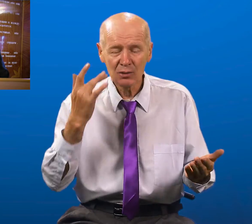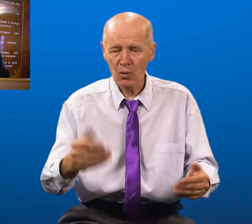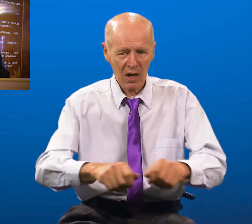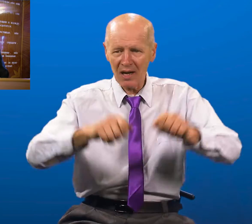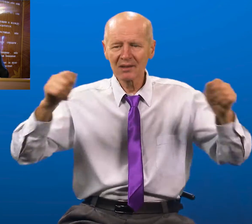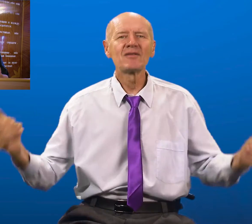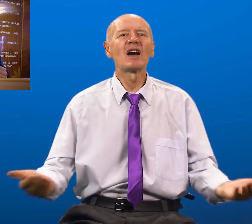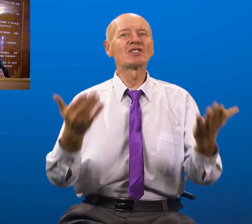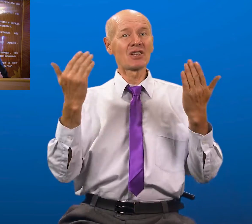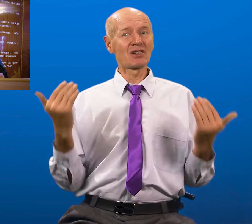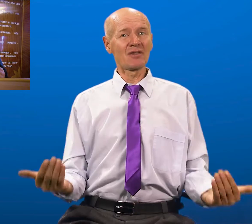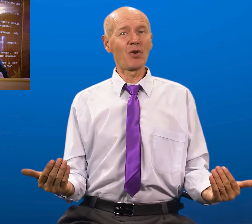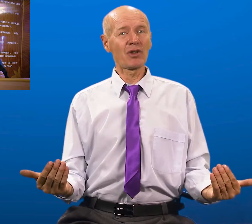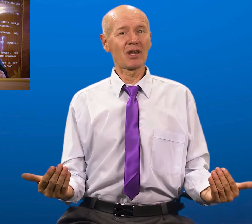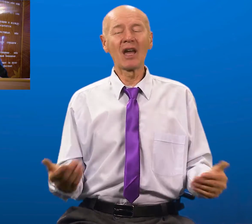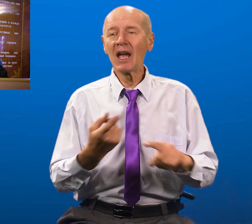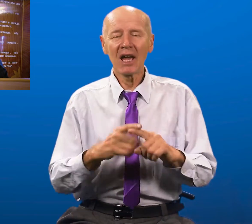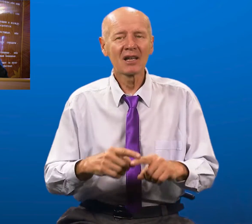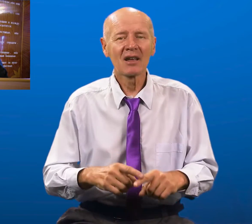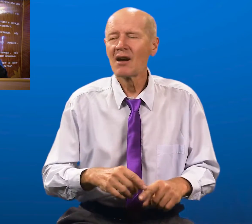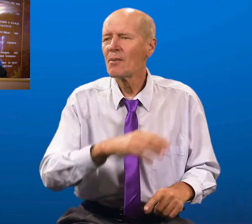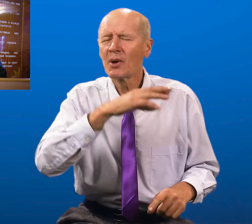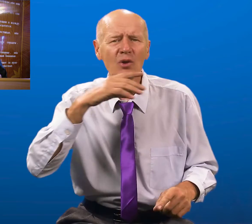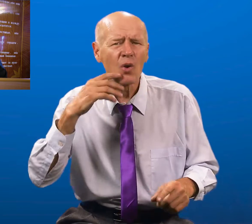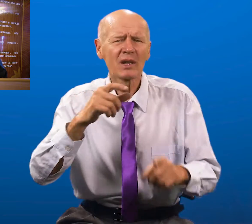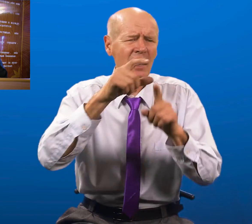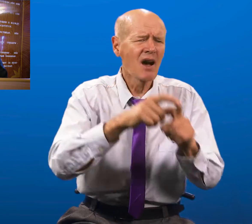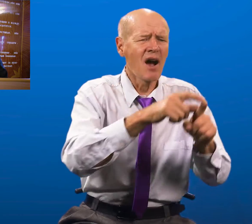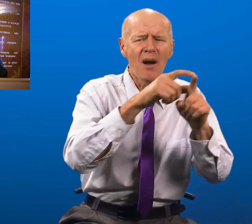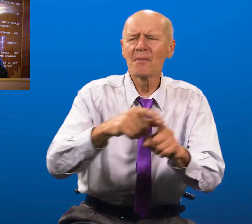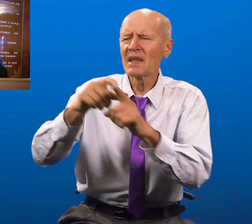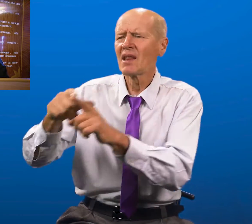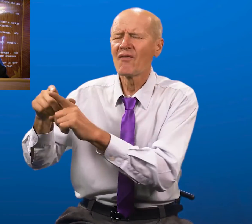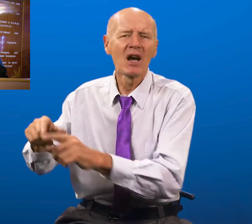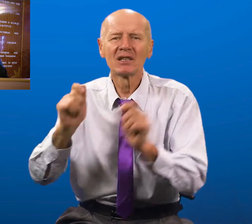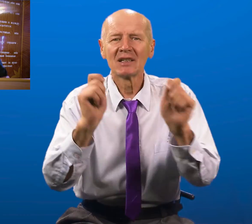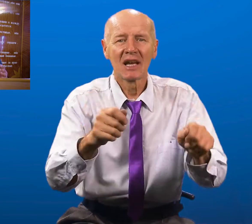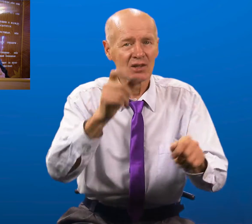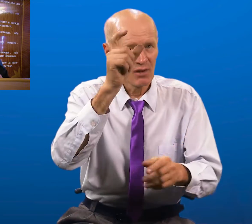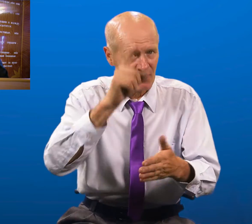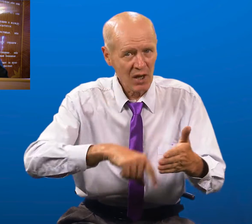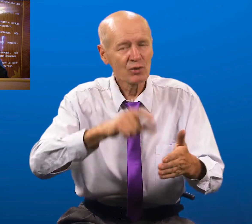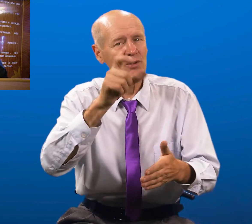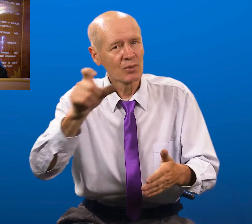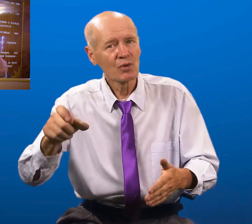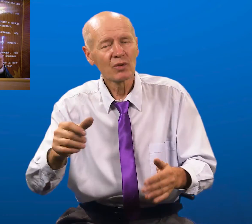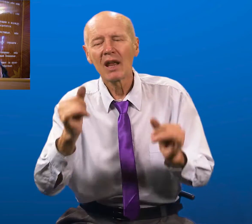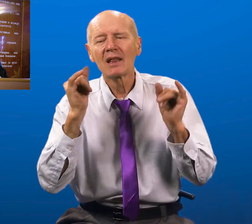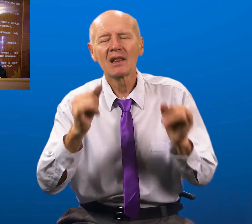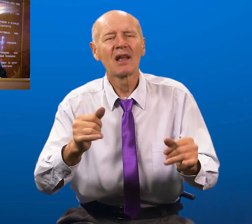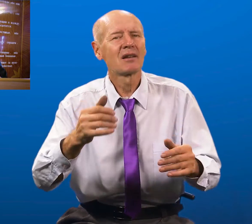настоящем. И это, конечно же, все те многочисленные библейские обетования, данные верующим людям